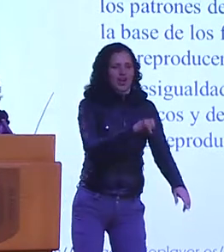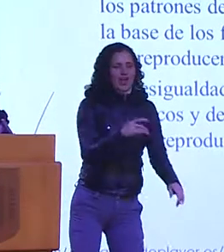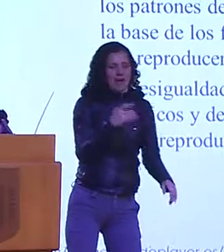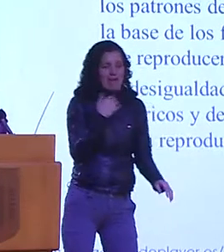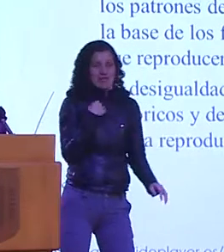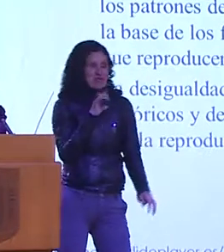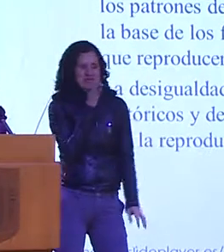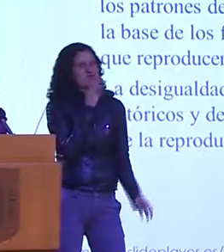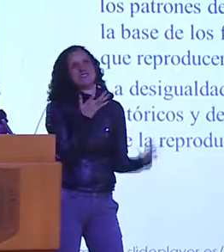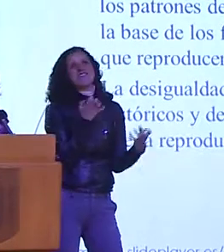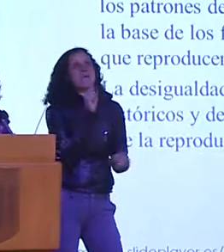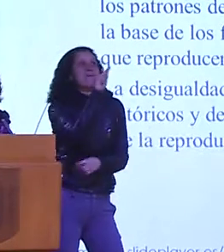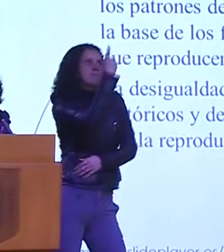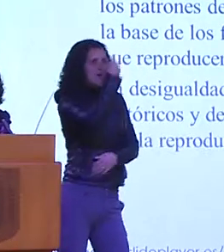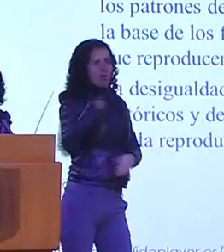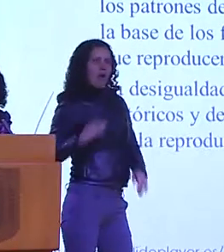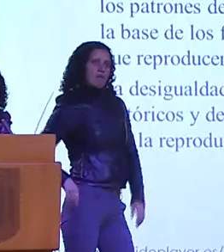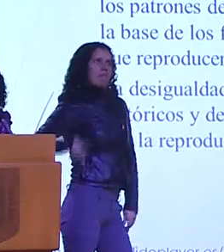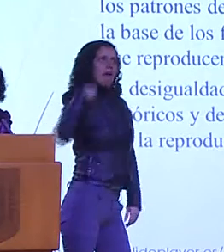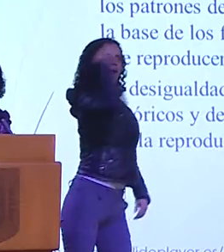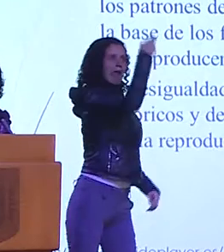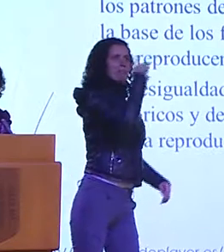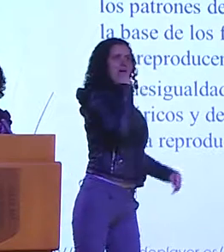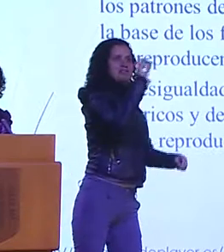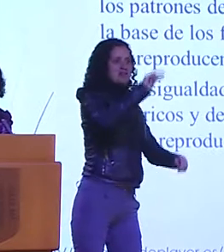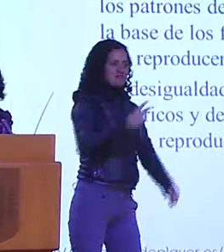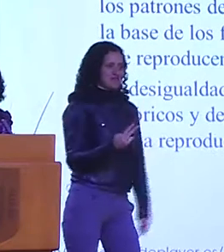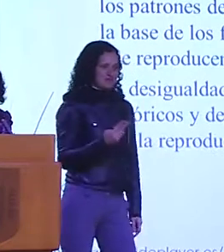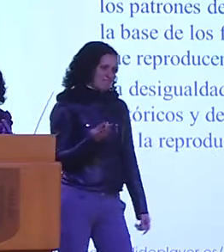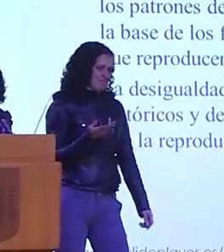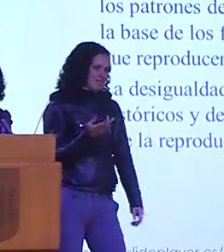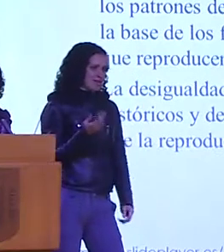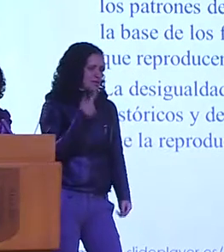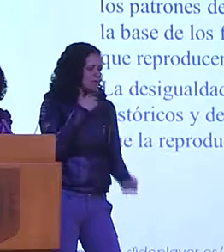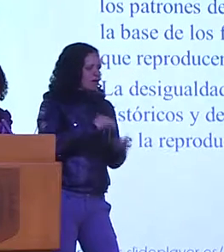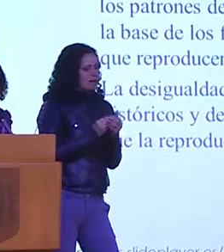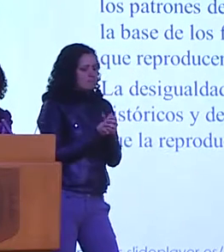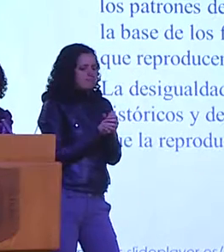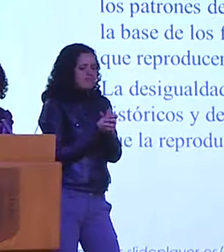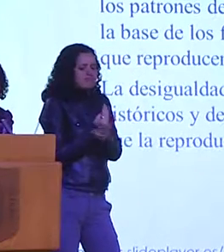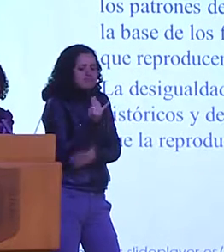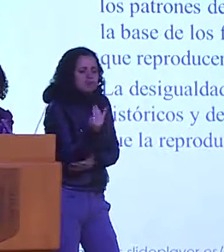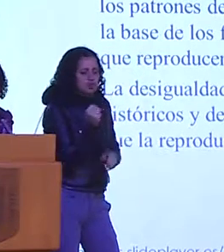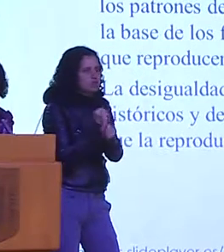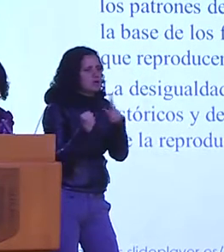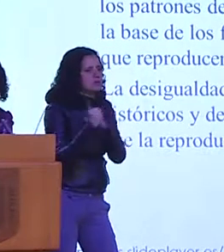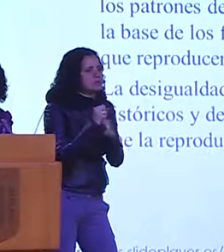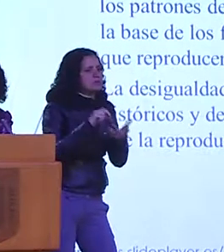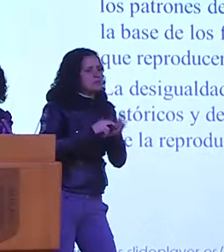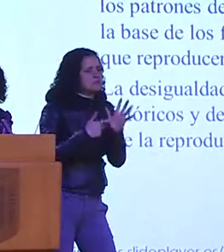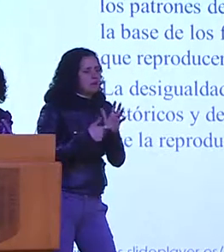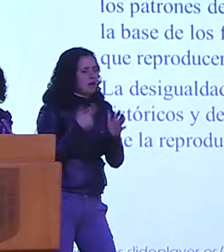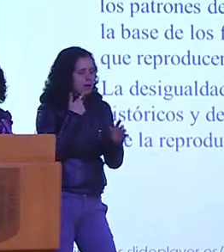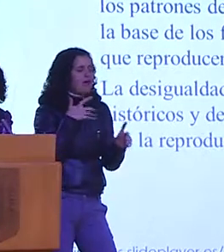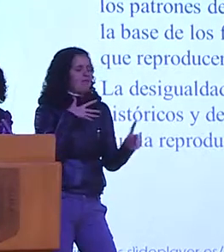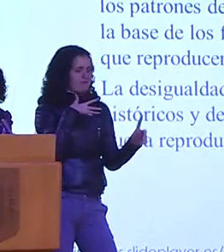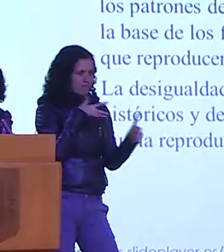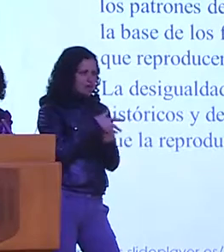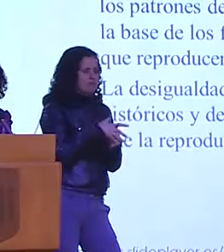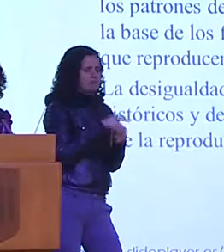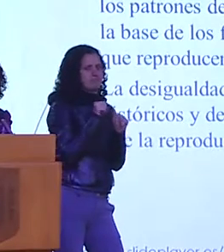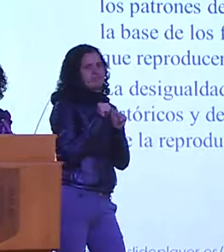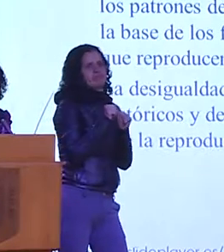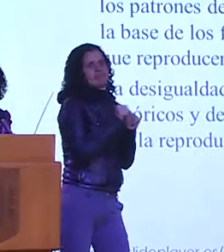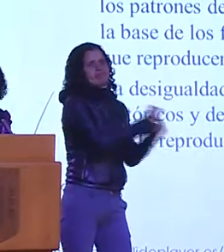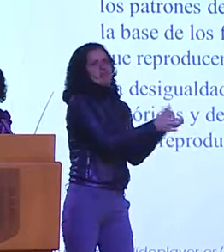puesto. Y bueno, exclusión social son situaciones que reproducen y perpetúan la pobreza.